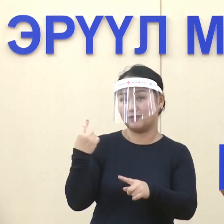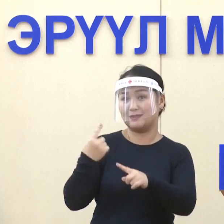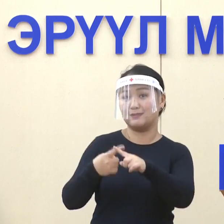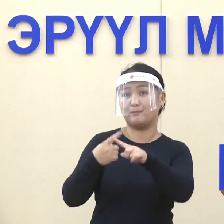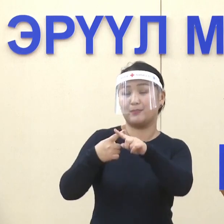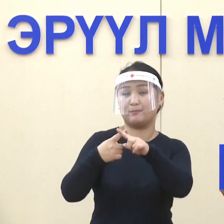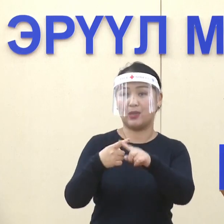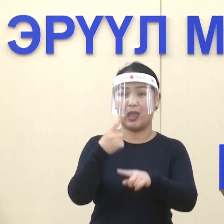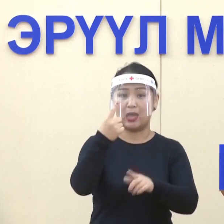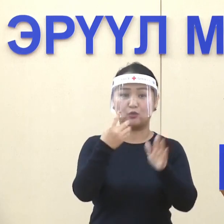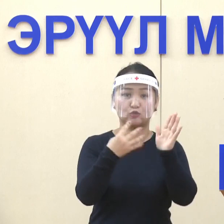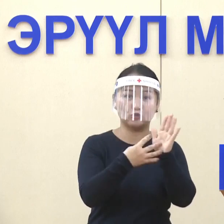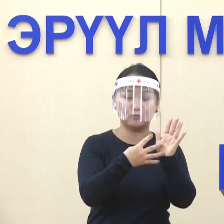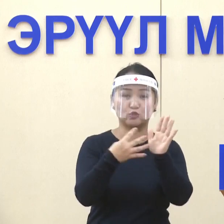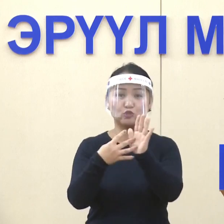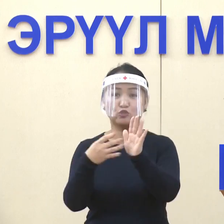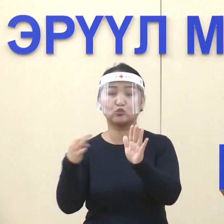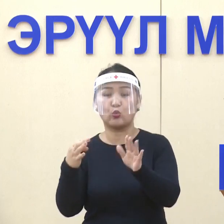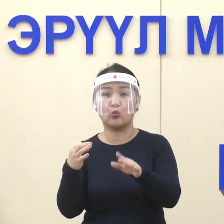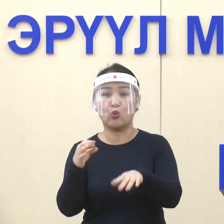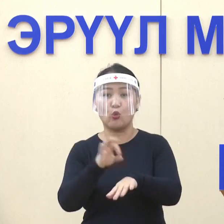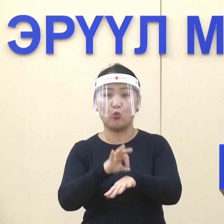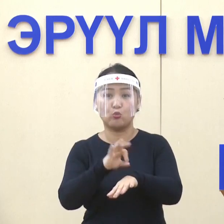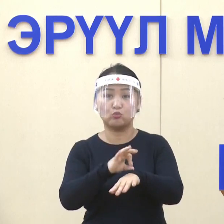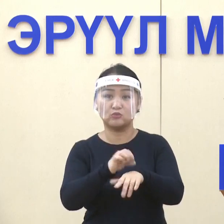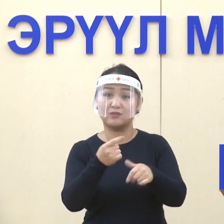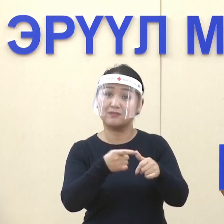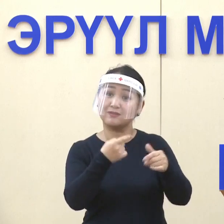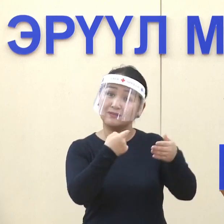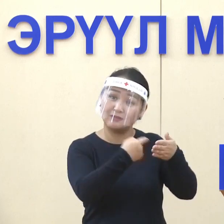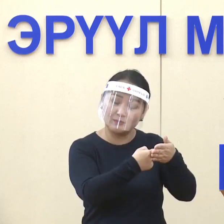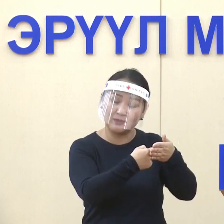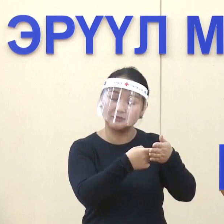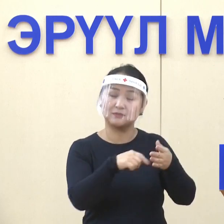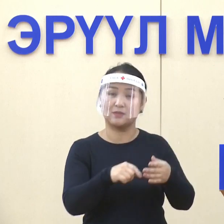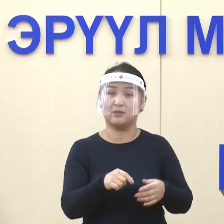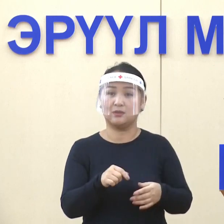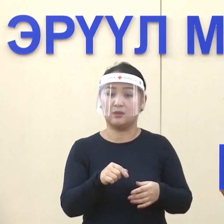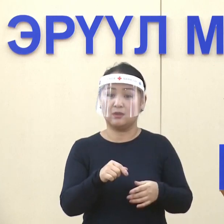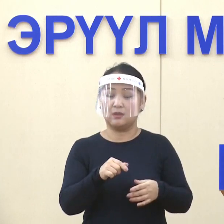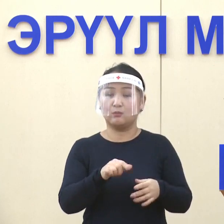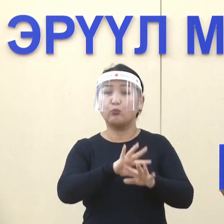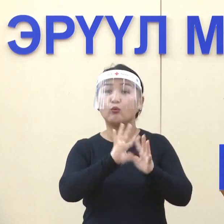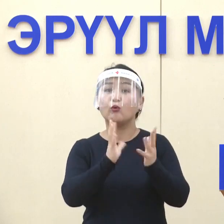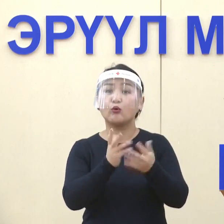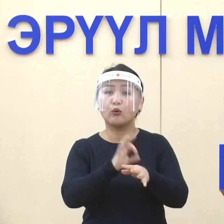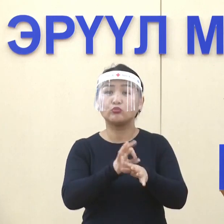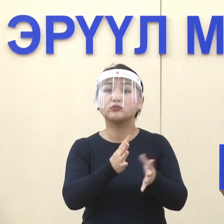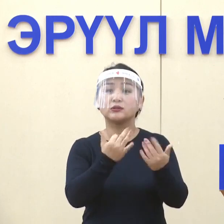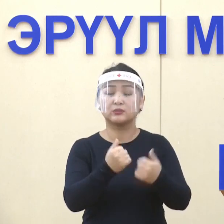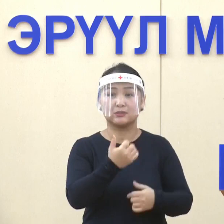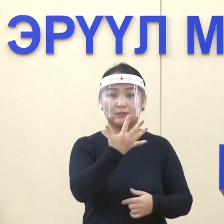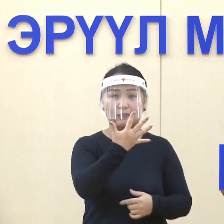өсөж 19900 гаруй тохиолдол бүртгэгдснээр за өссөн дүнгээр нийт халдвар